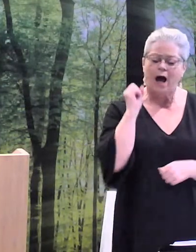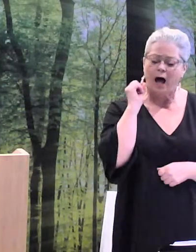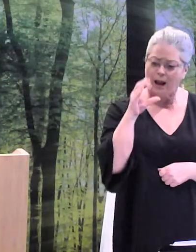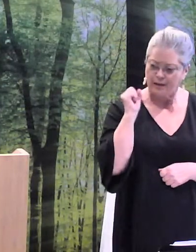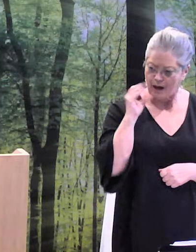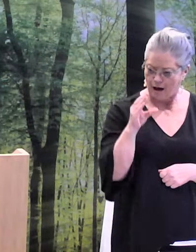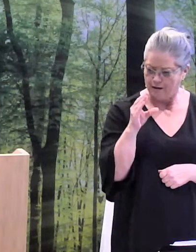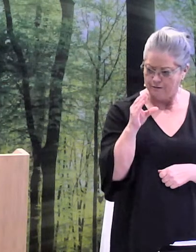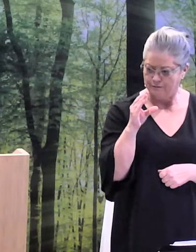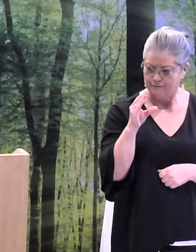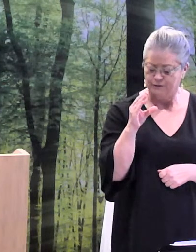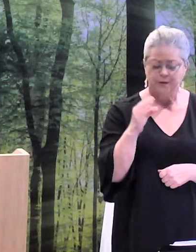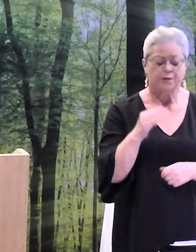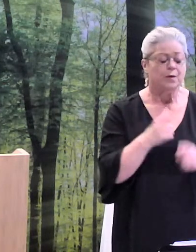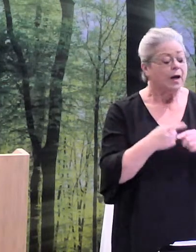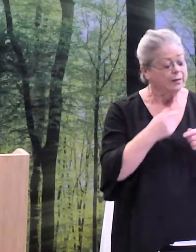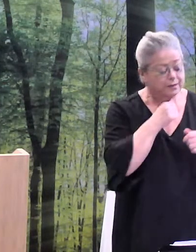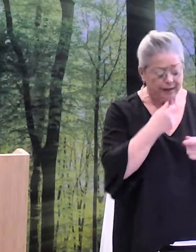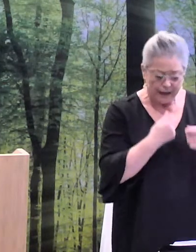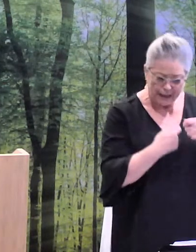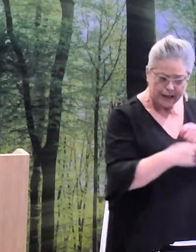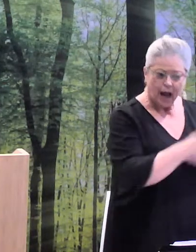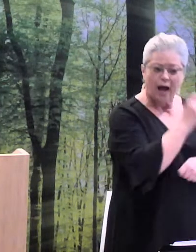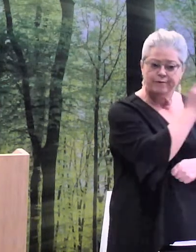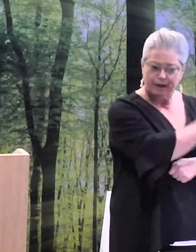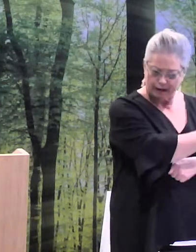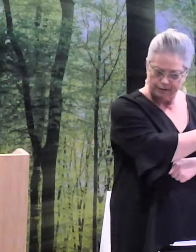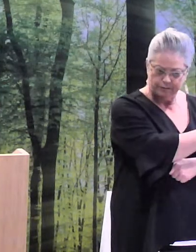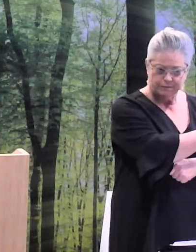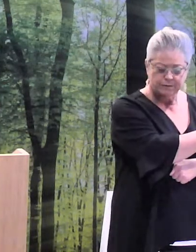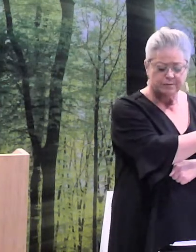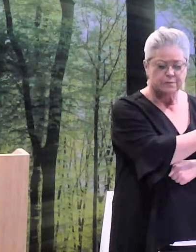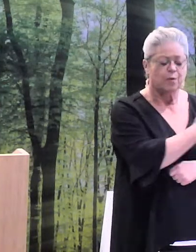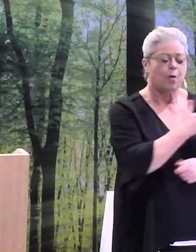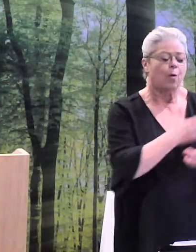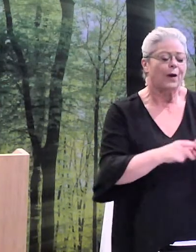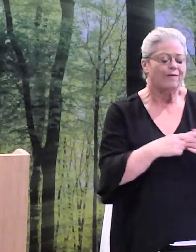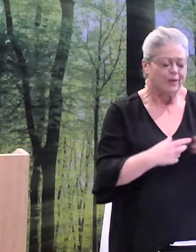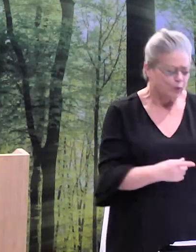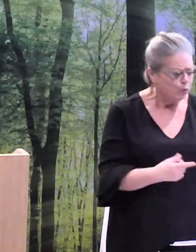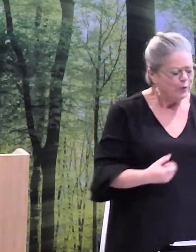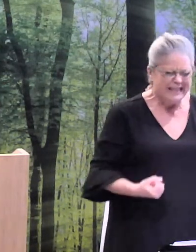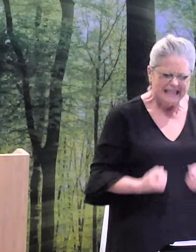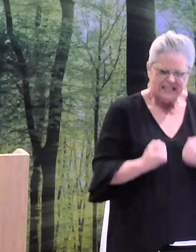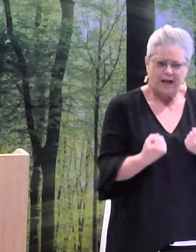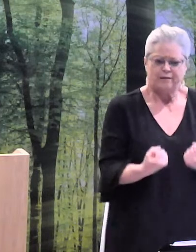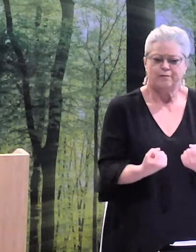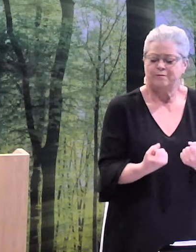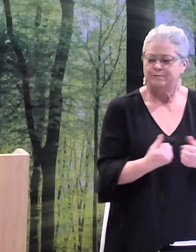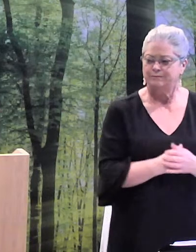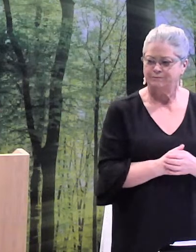dagen. En daarom steken we zo dadelijk het licht voor jou aan, Hendrik, omwille van de inzet.